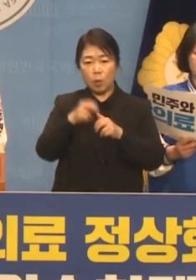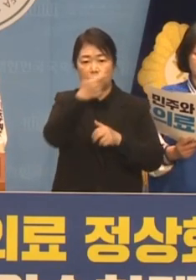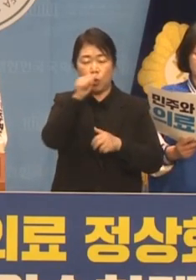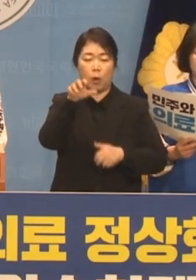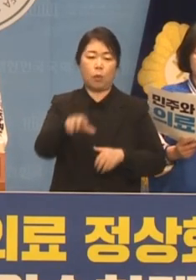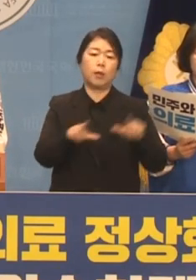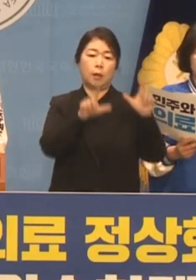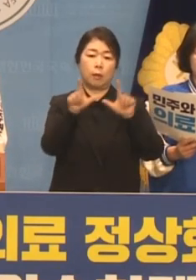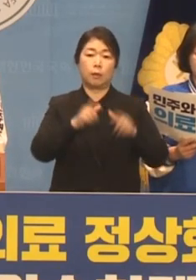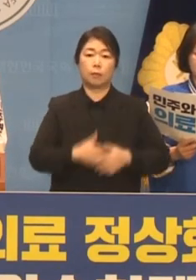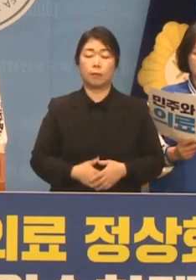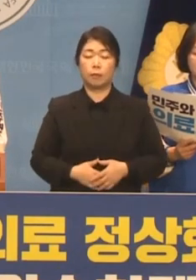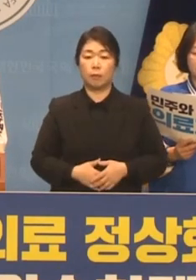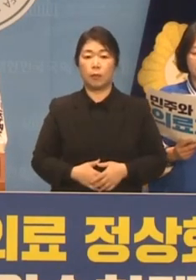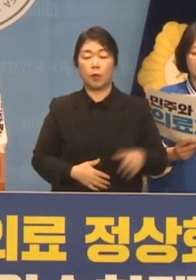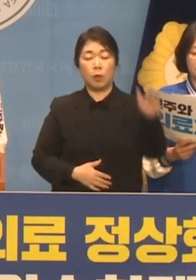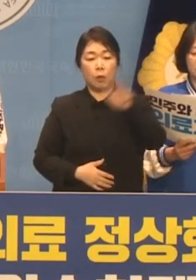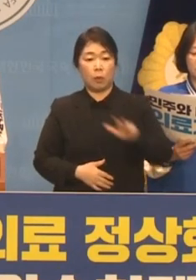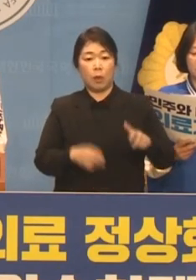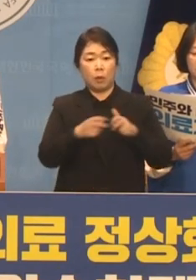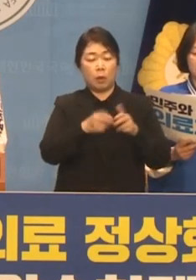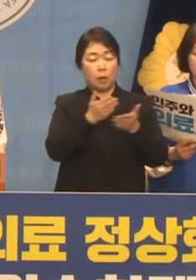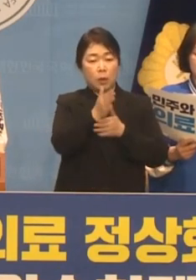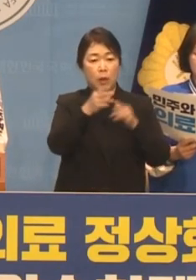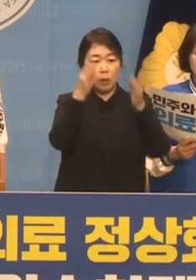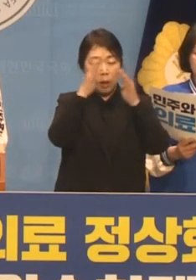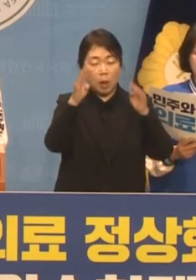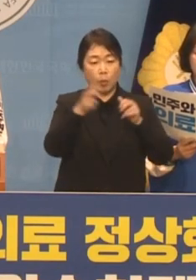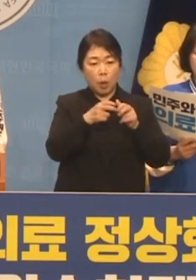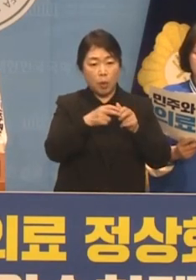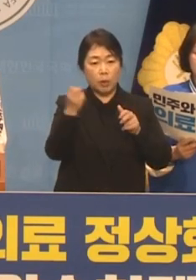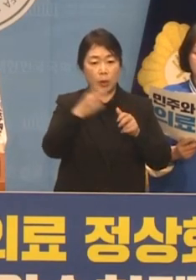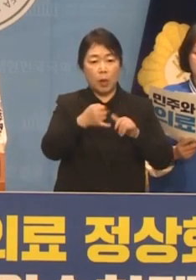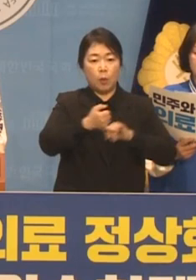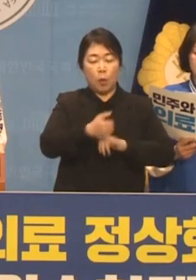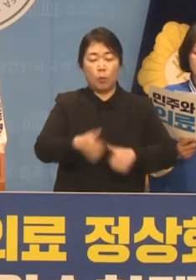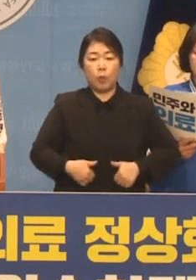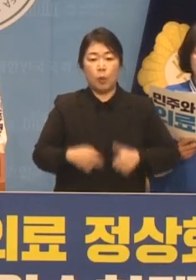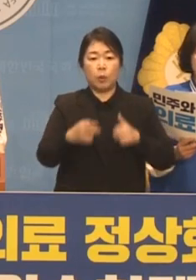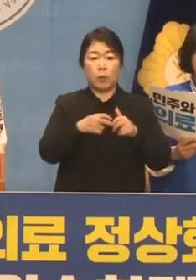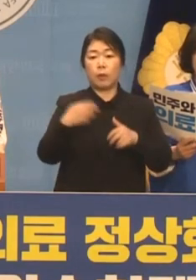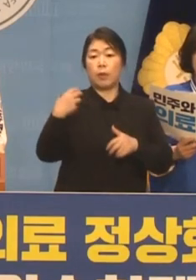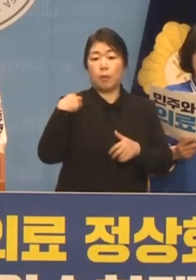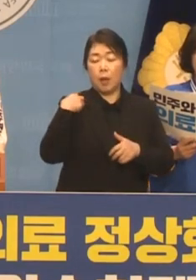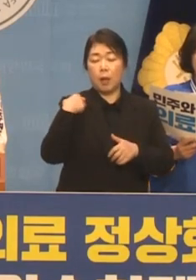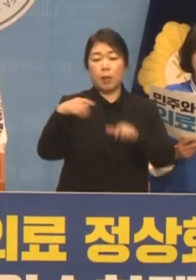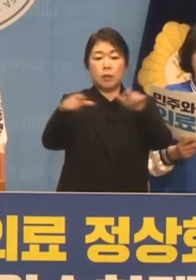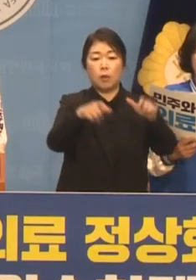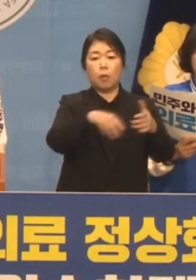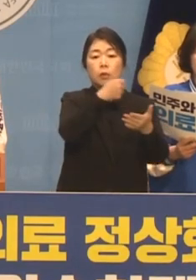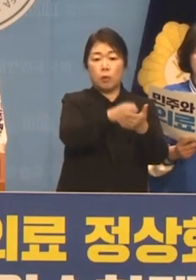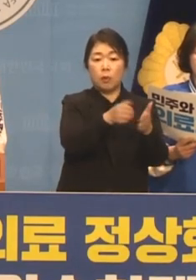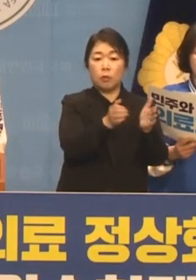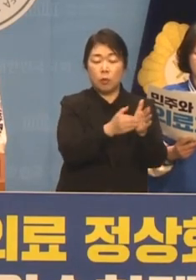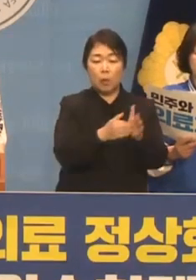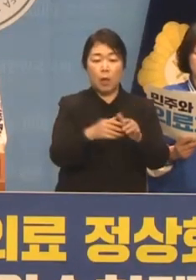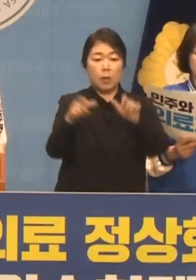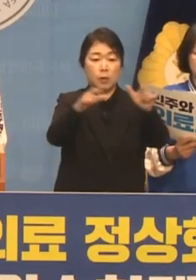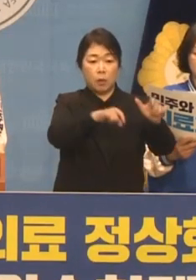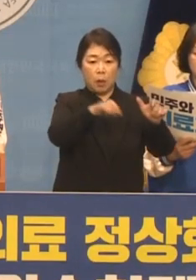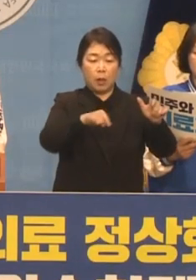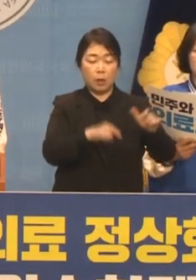전국 의과대학과 대학병원이 필수 의료를 담당할 어 진료권을 선정하고 지역 내 민간병원